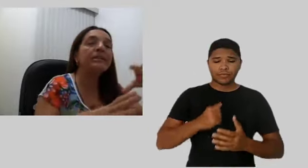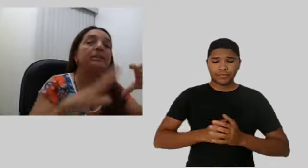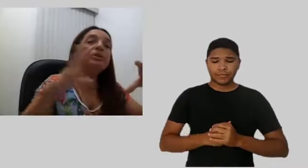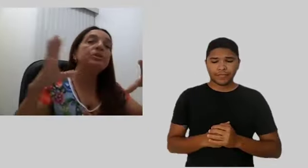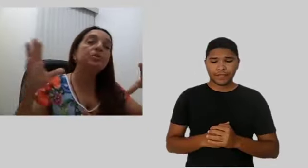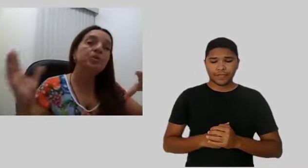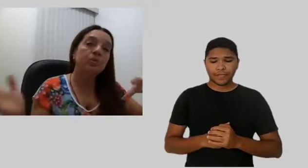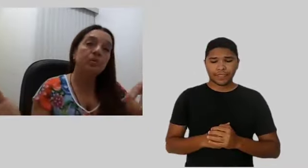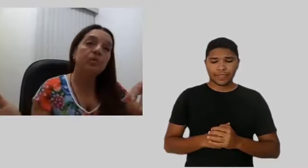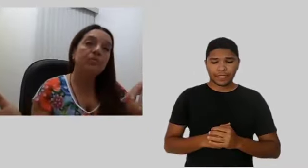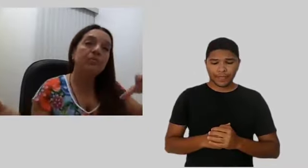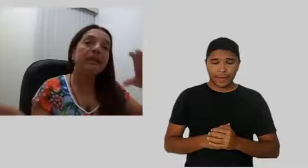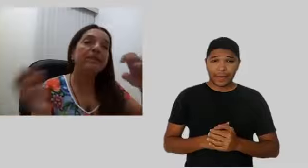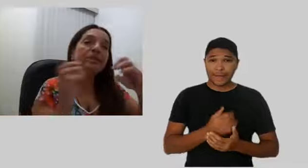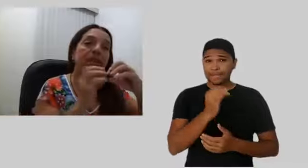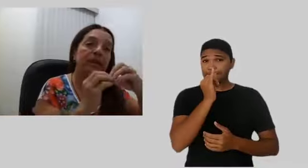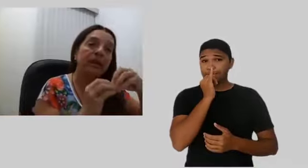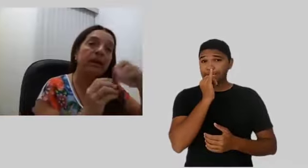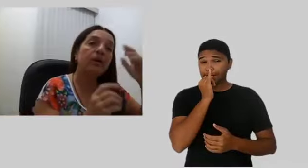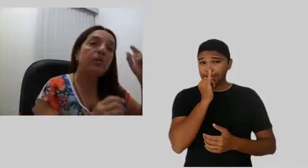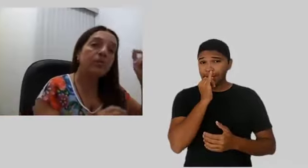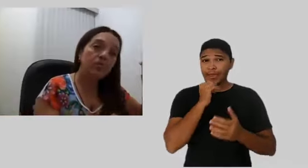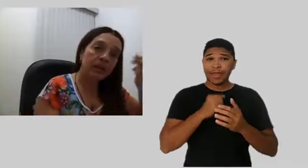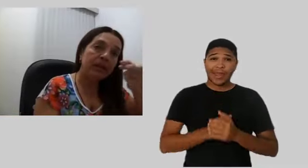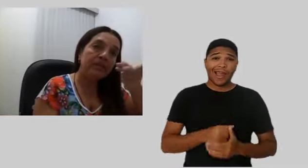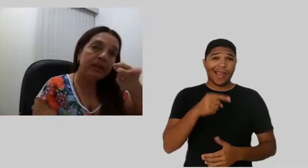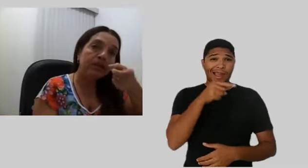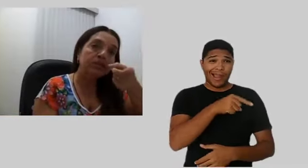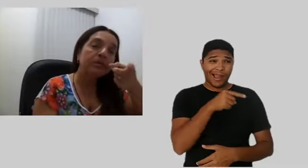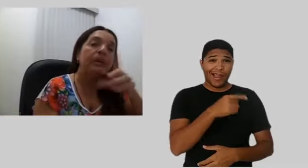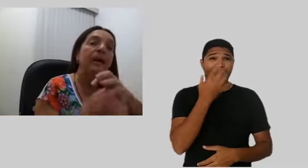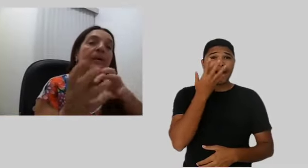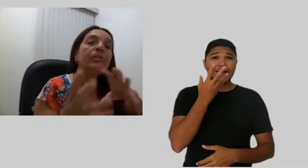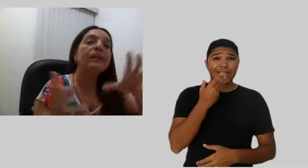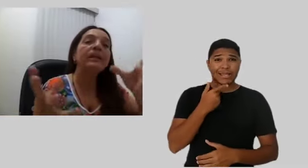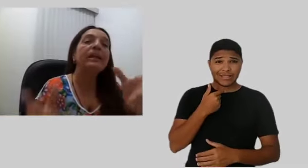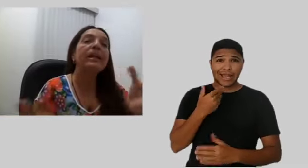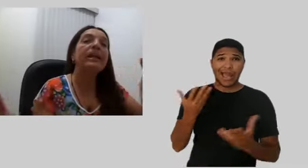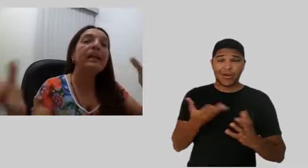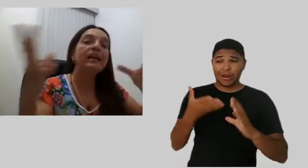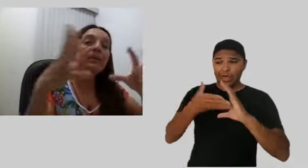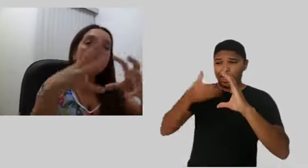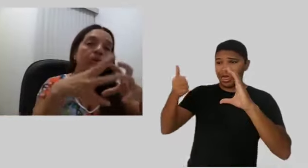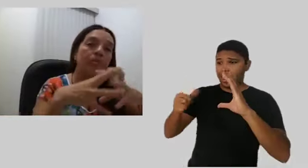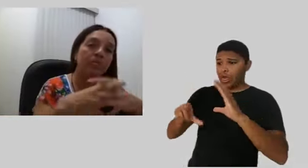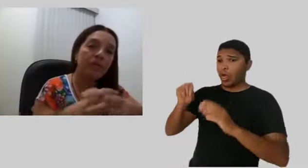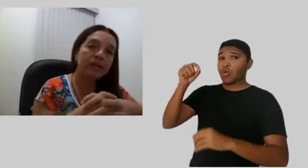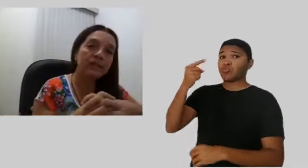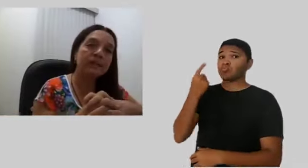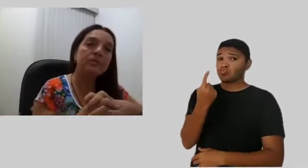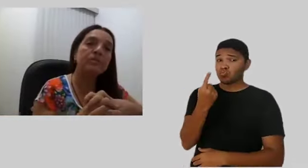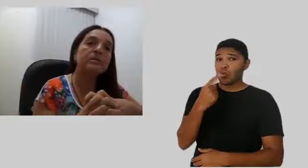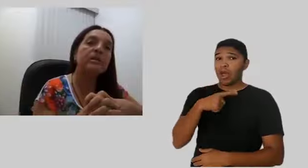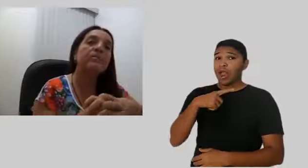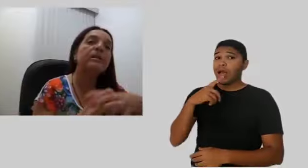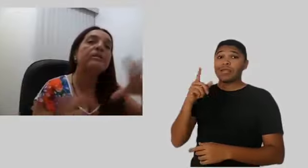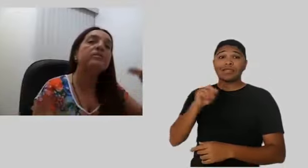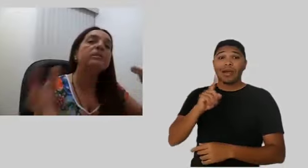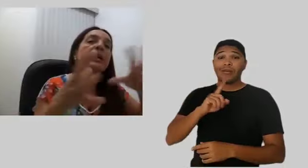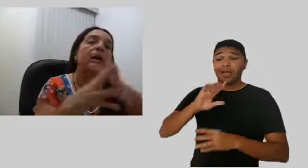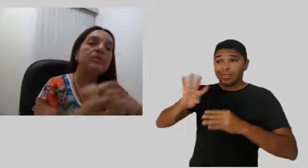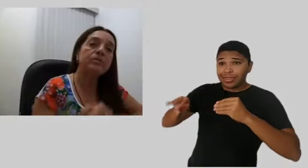Aquilo que a criança deixou para destacar um elemento, agora que ela incorpora esses